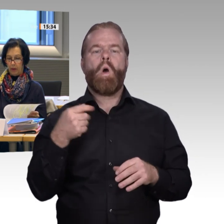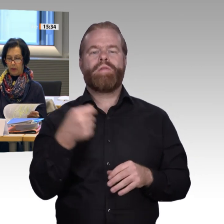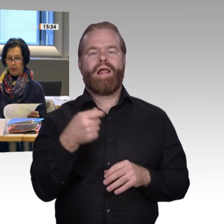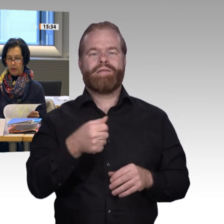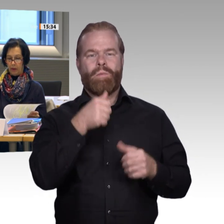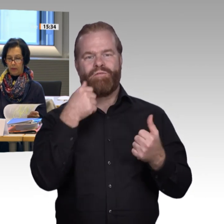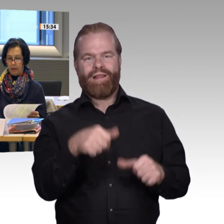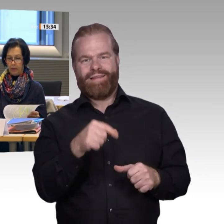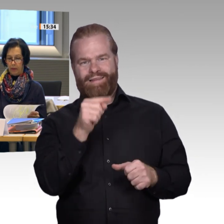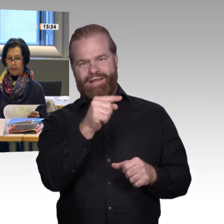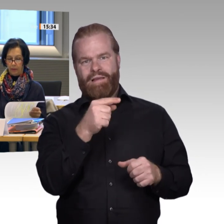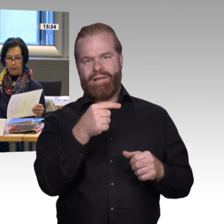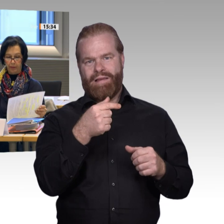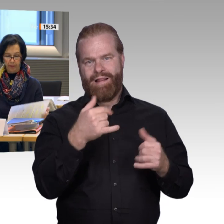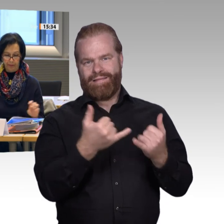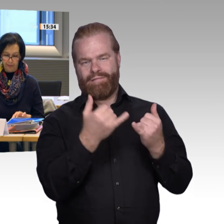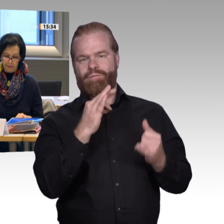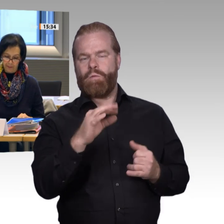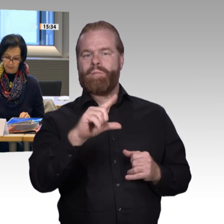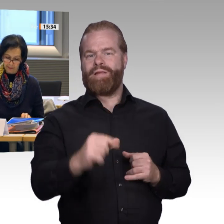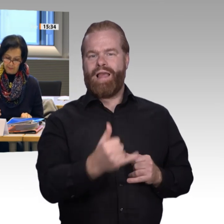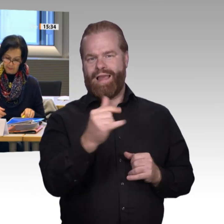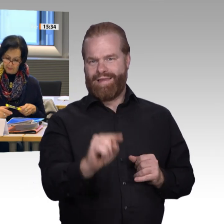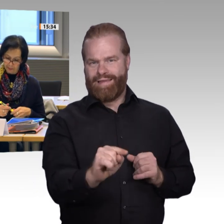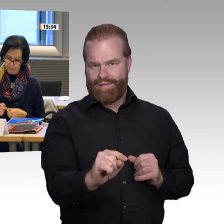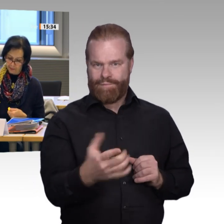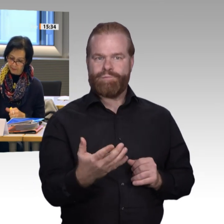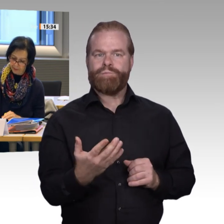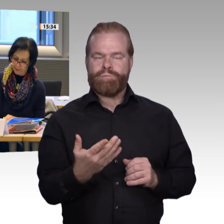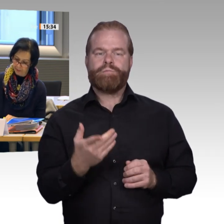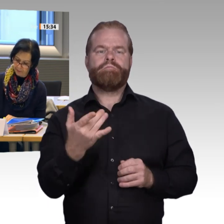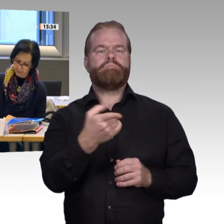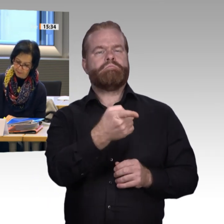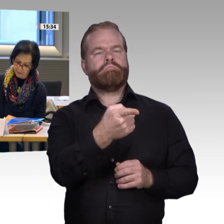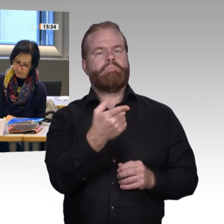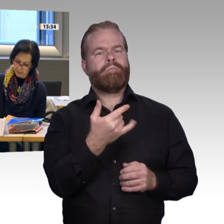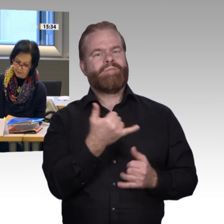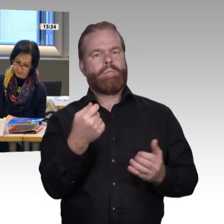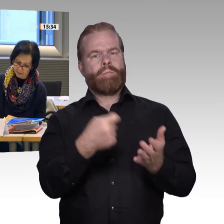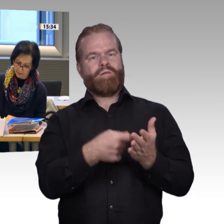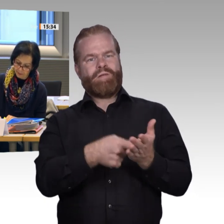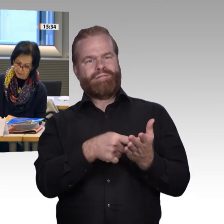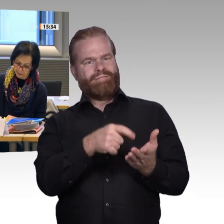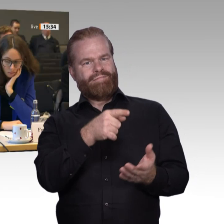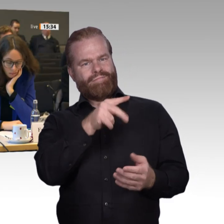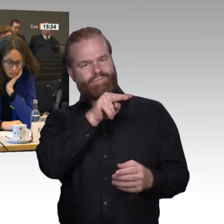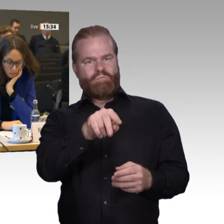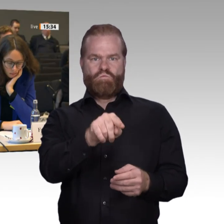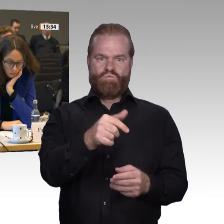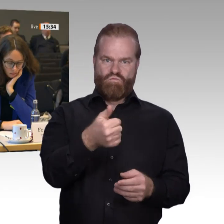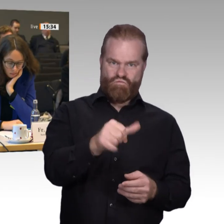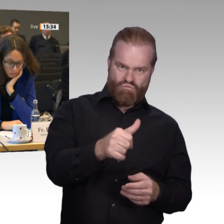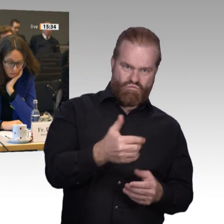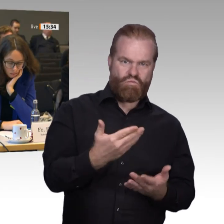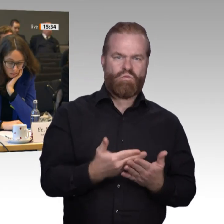geben, welcher Personenkreis und wie viele Personen von dieser Regelung betroffen sein werden? Herr Schäfer, bitte. Ja,